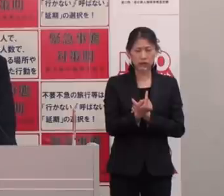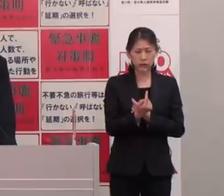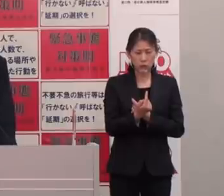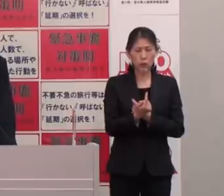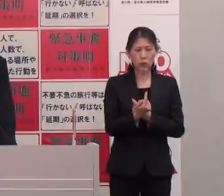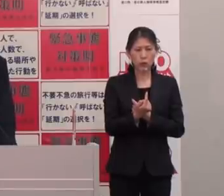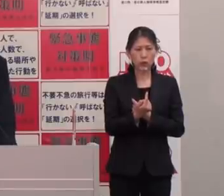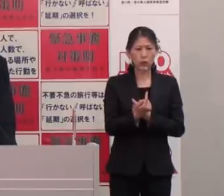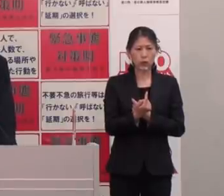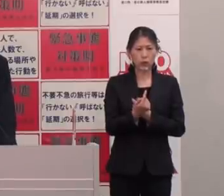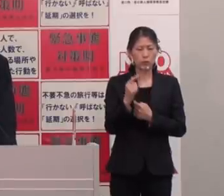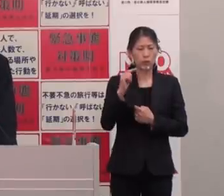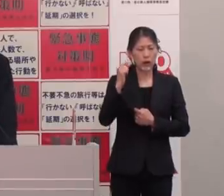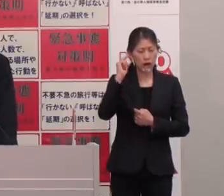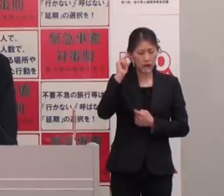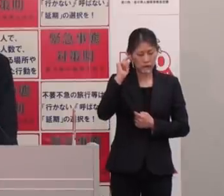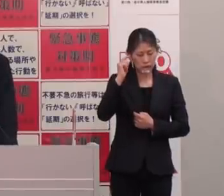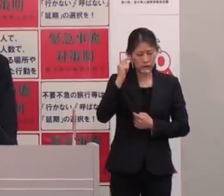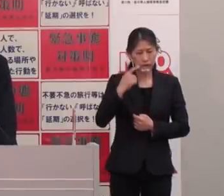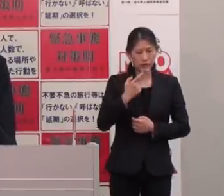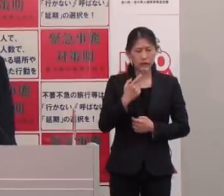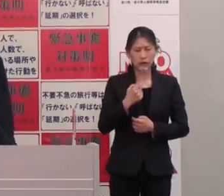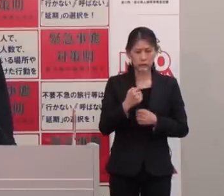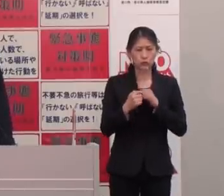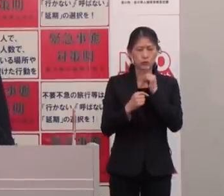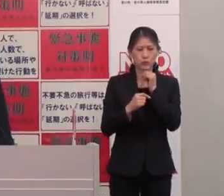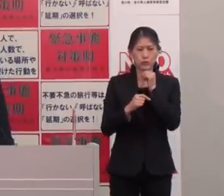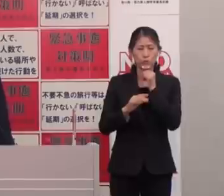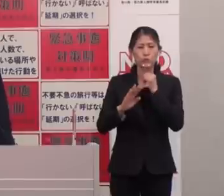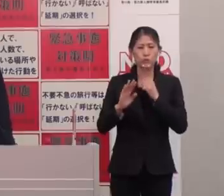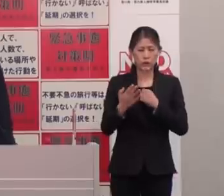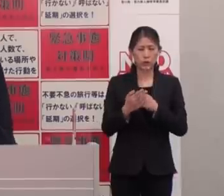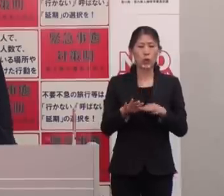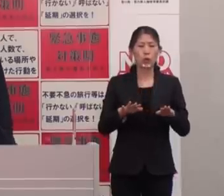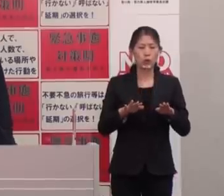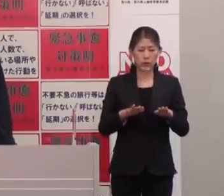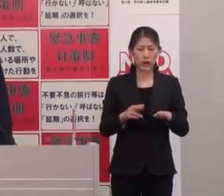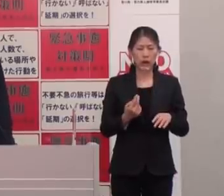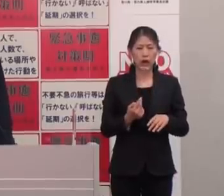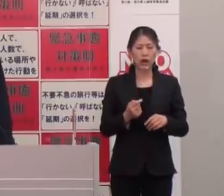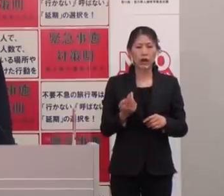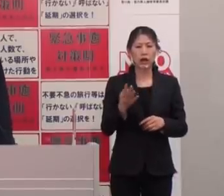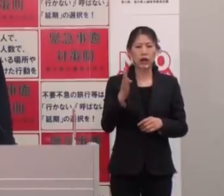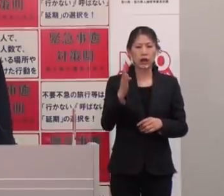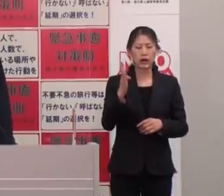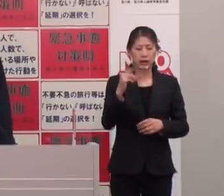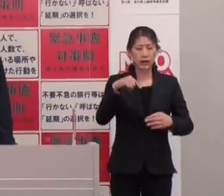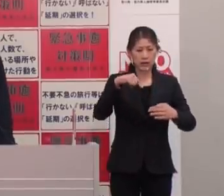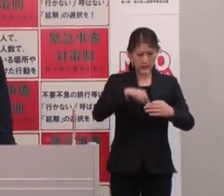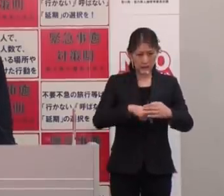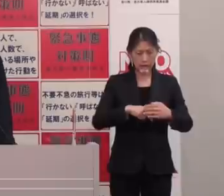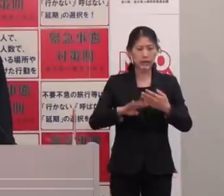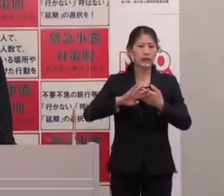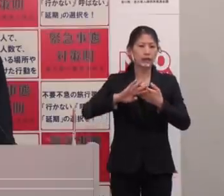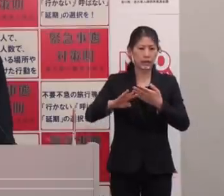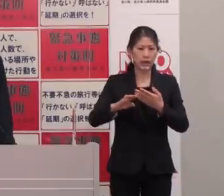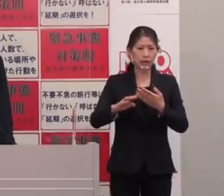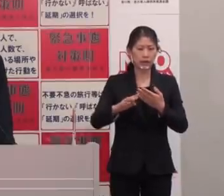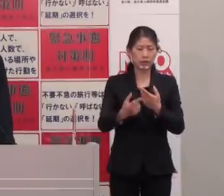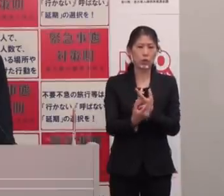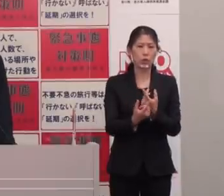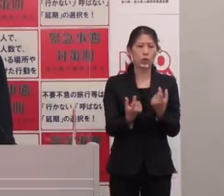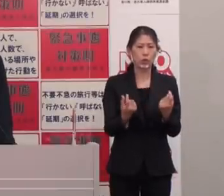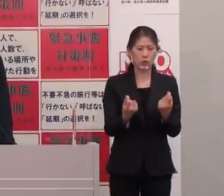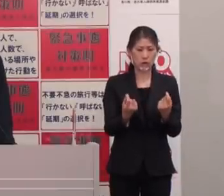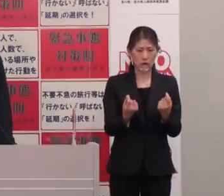ね、この不要不急の移動等は自粛をお願いしたいと思っております。